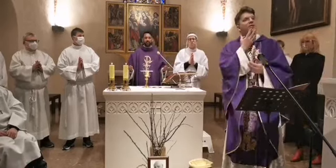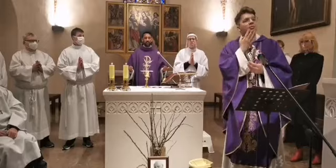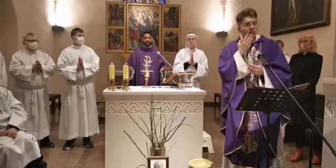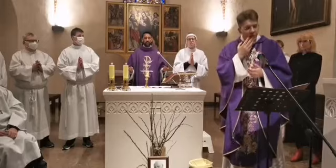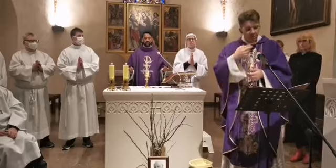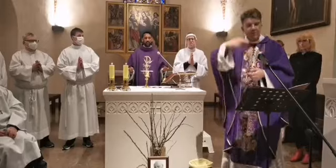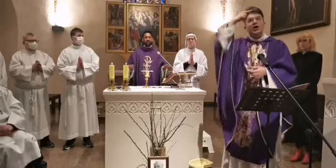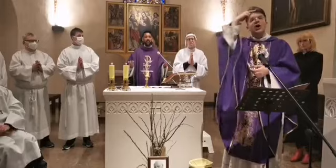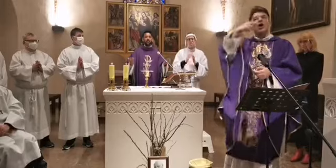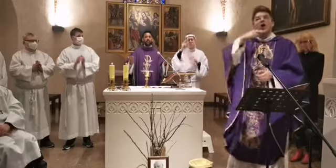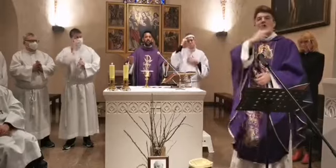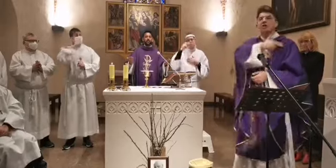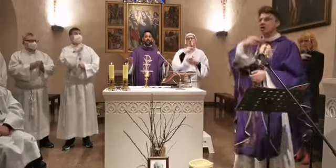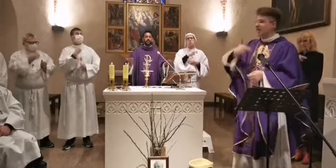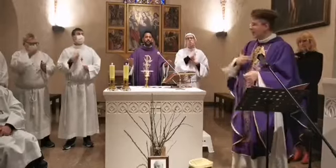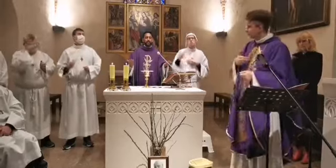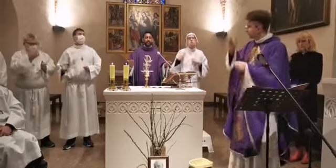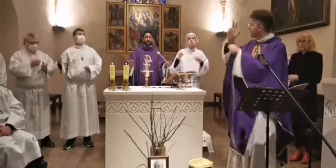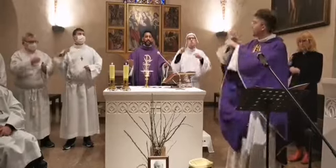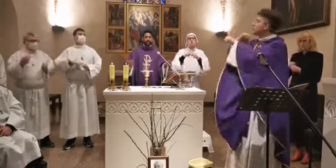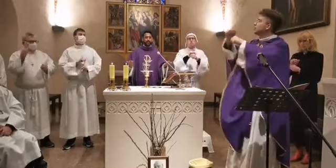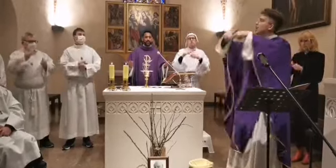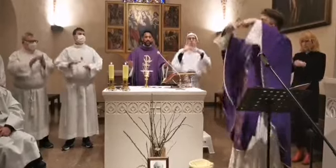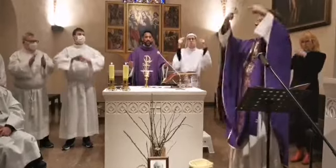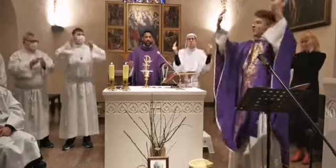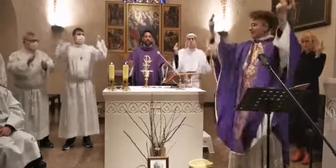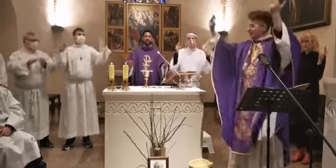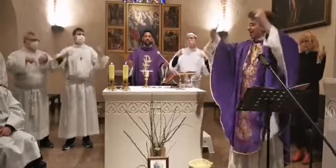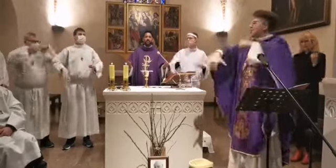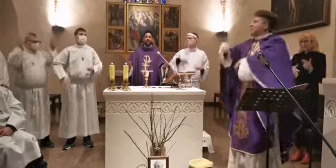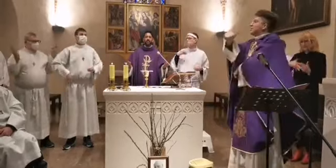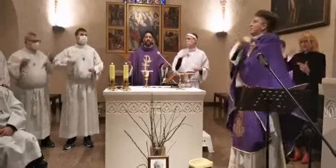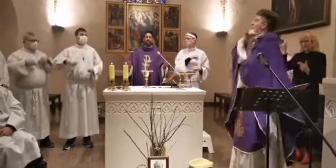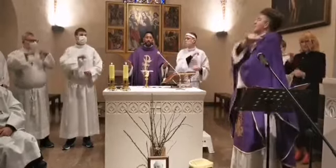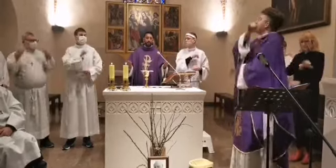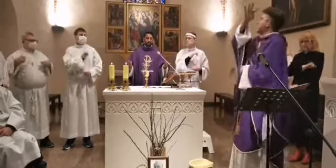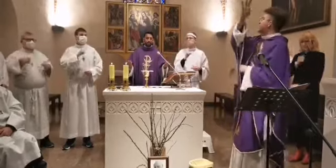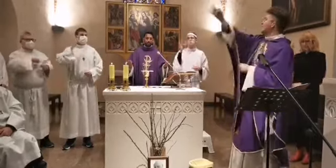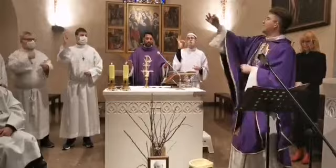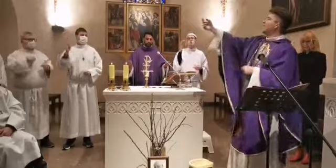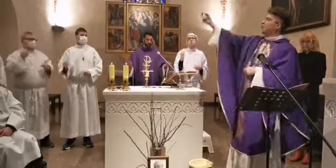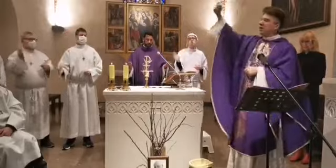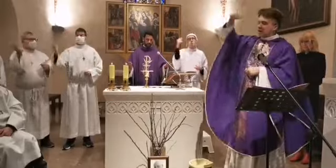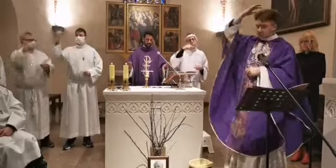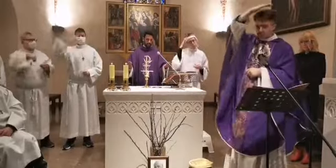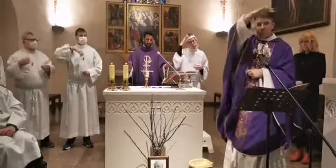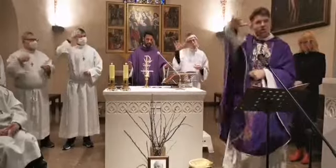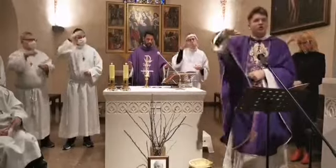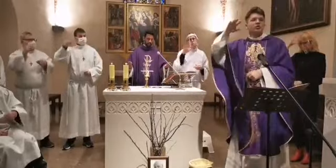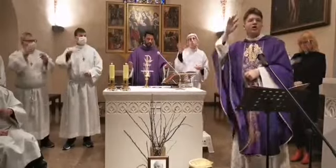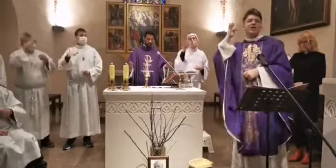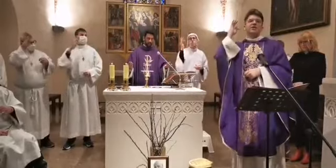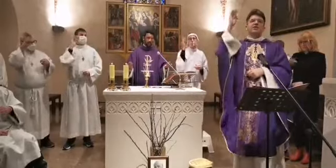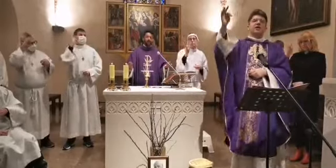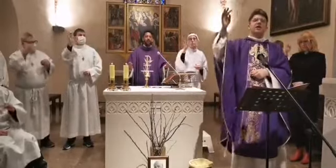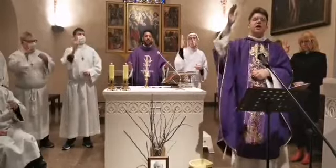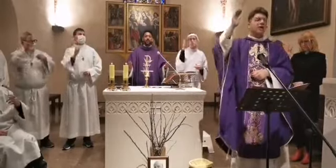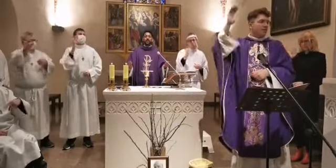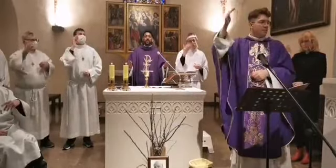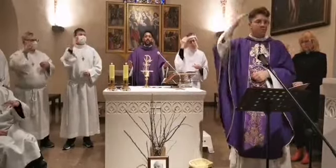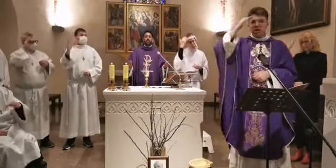ośmielamy się mówić. Ojcze nasz, któryś jest w niebie, święcie imię Twoje, przyjdź